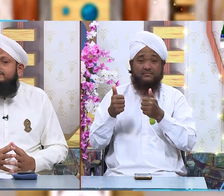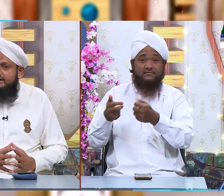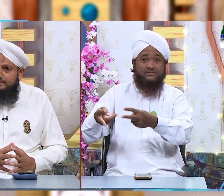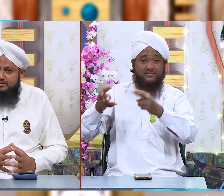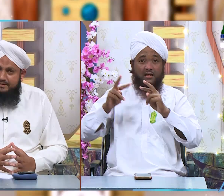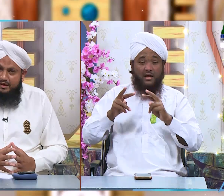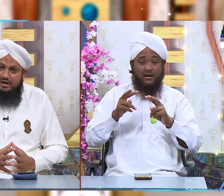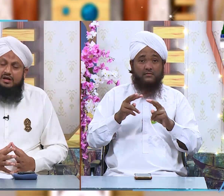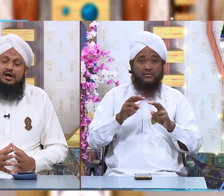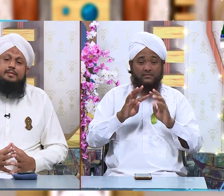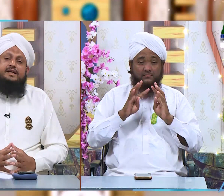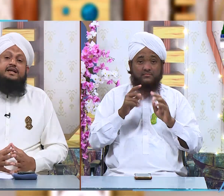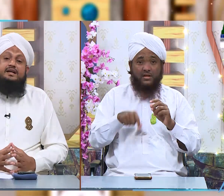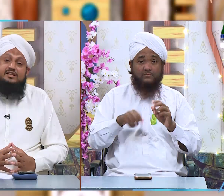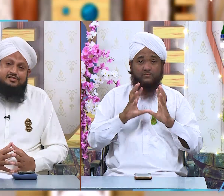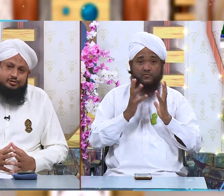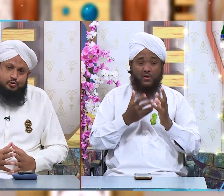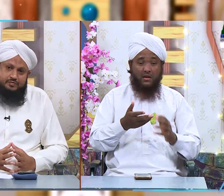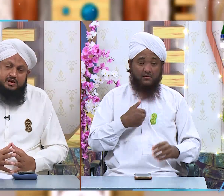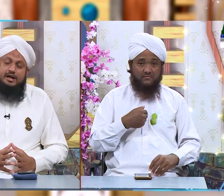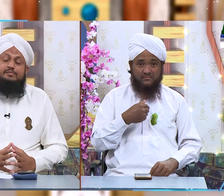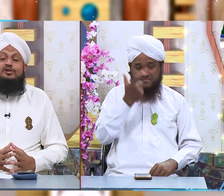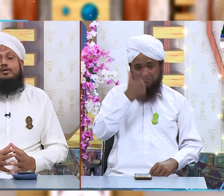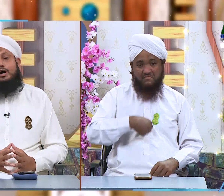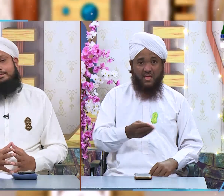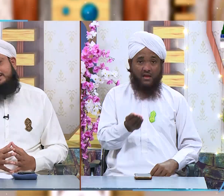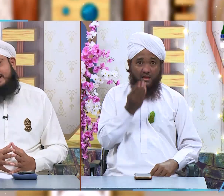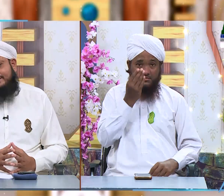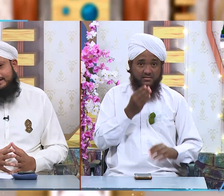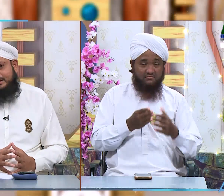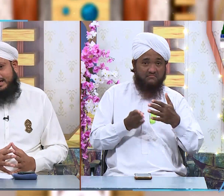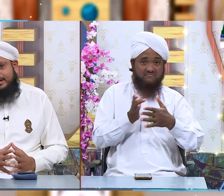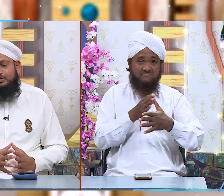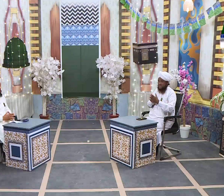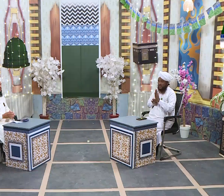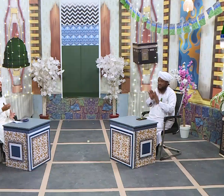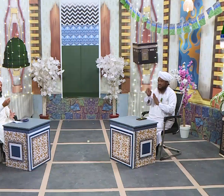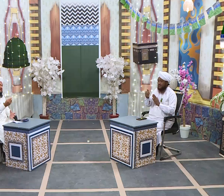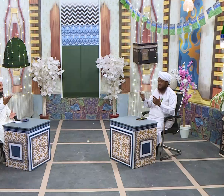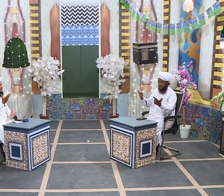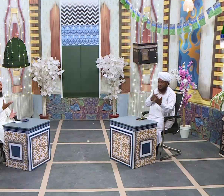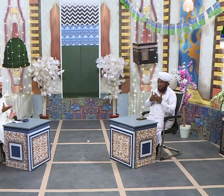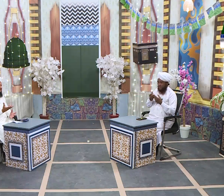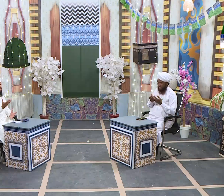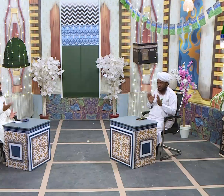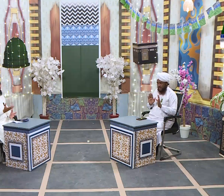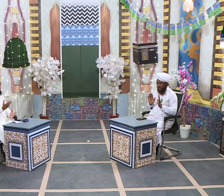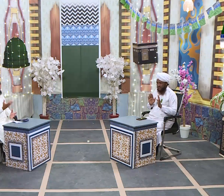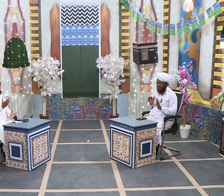فرد بن جائیں، ہماری عزت ہو، ہم سے لوگ محبت کرنے والے بن جائیں، تو ہمیں یہ ادا اپنانی پڑے گی۔ نبی پاک صلی اللہ